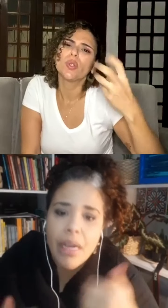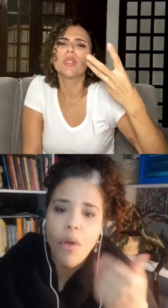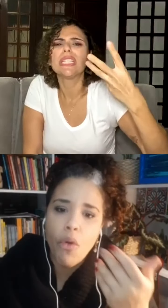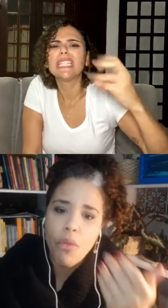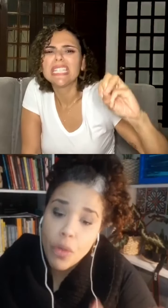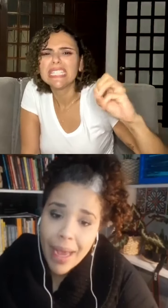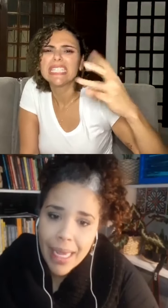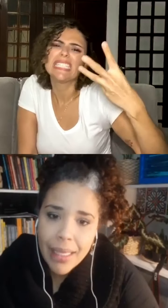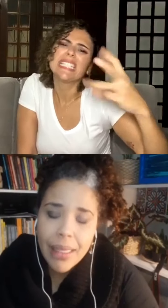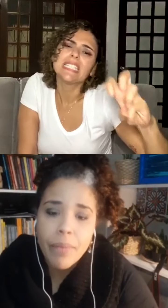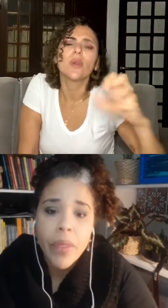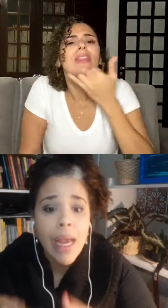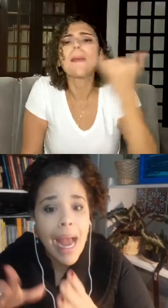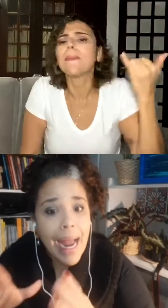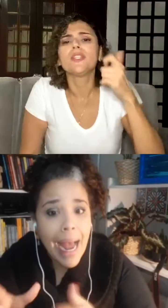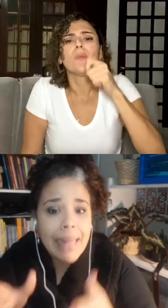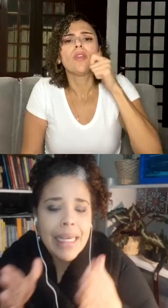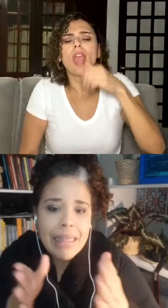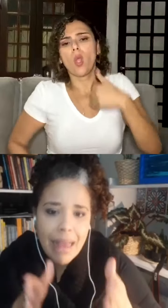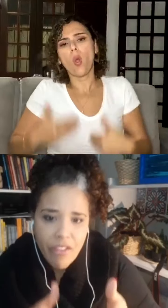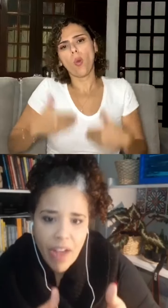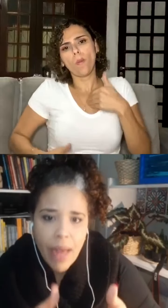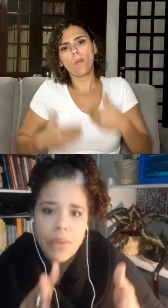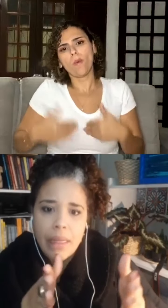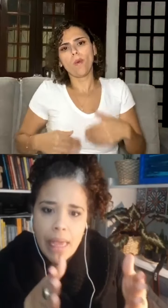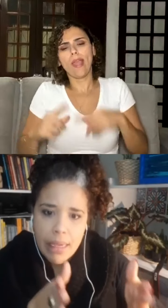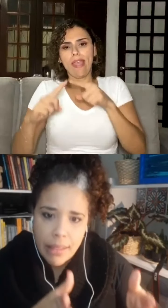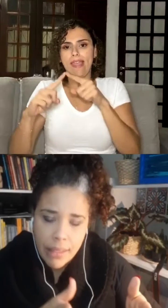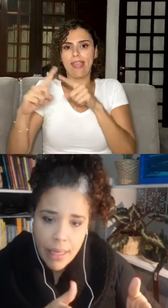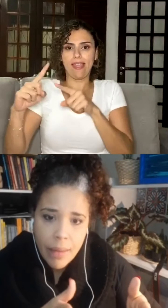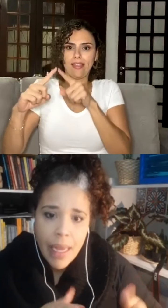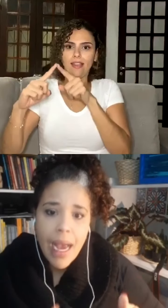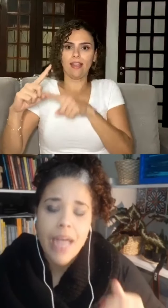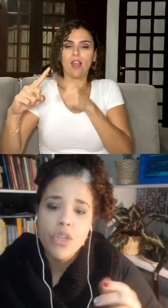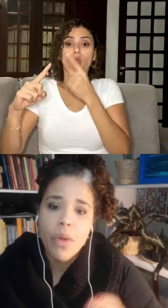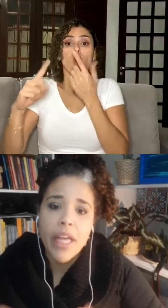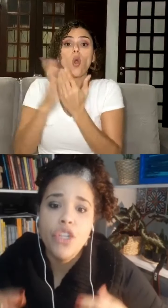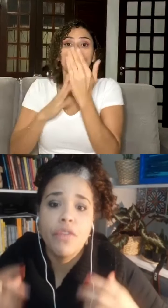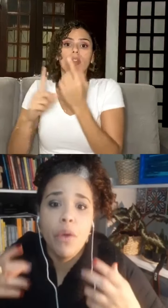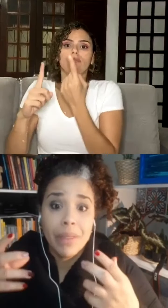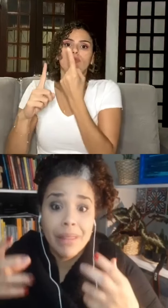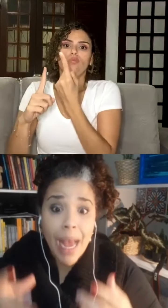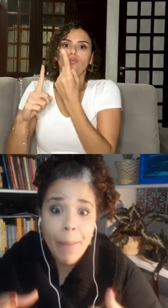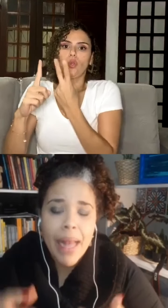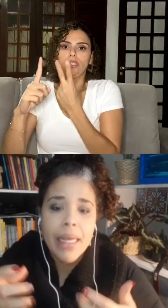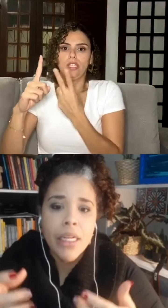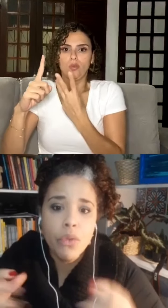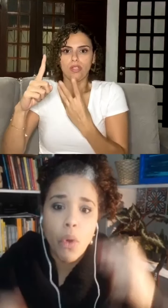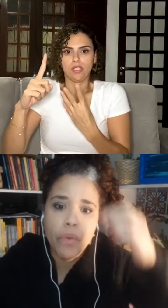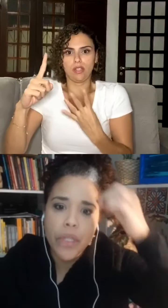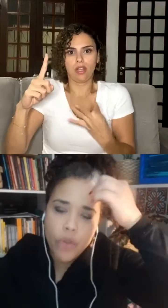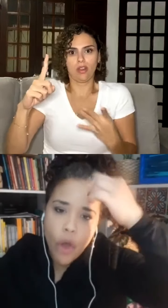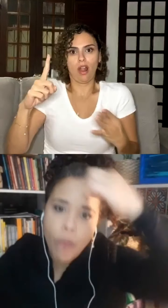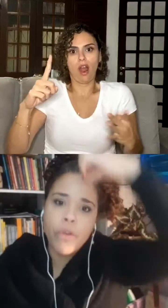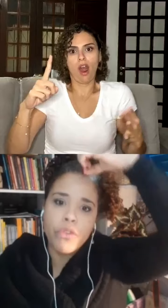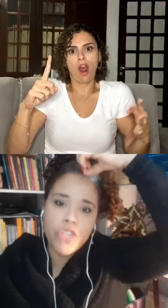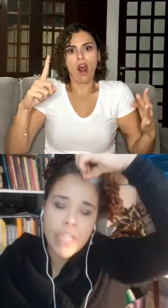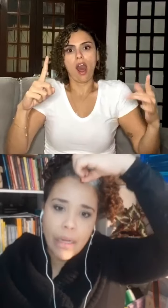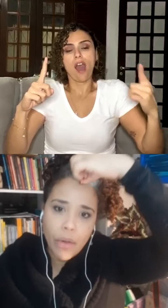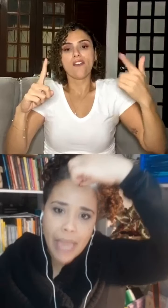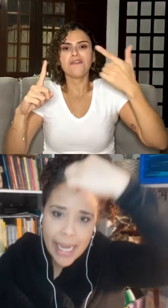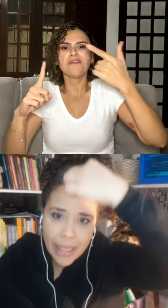35, algumas 40. A cada intervalo desse, as mulheres vão trabalhando com seus hormônios